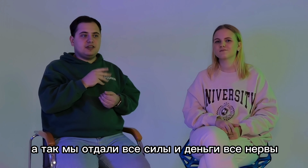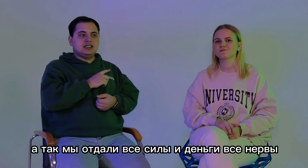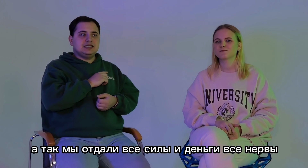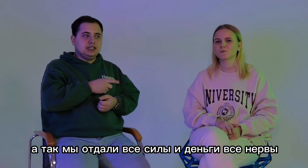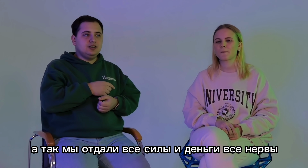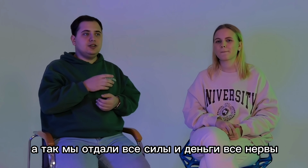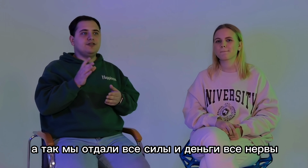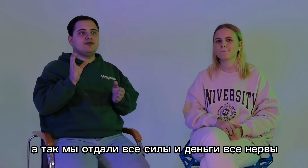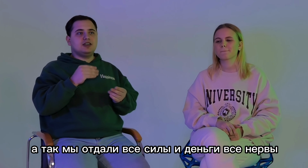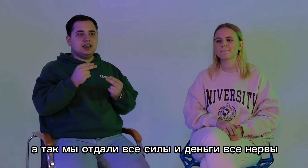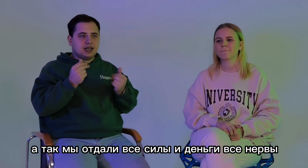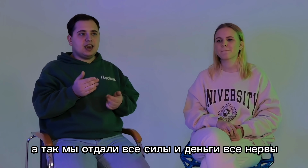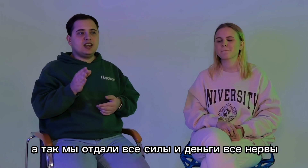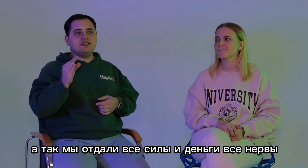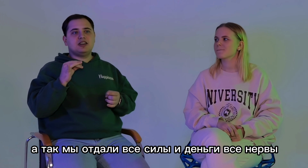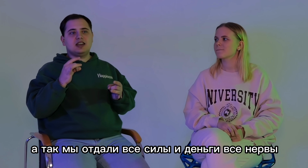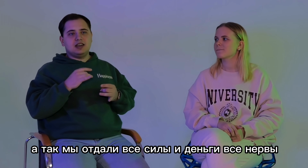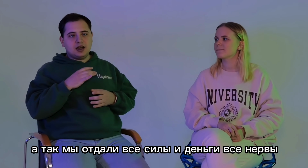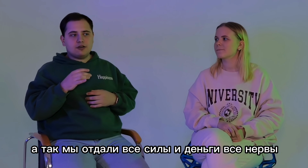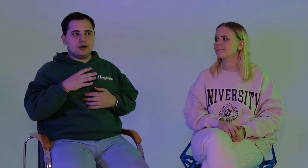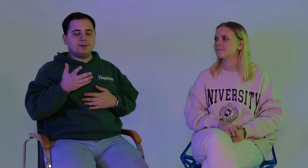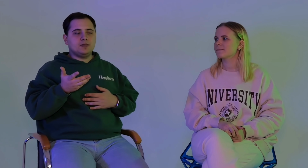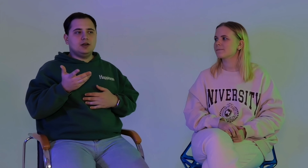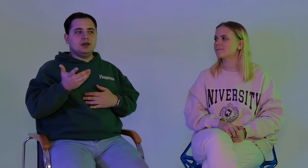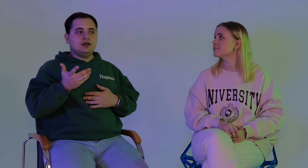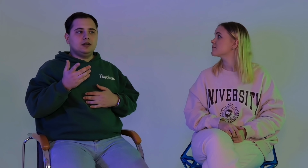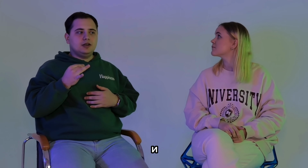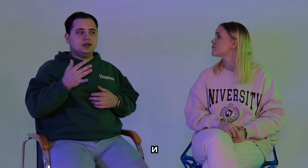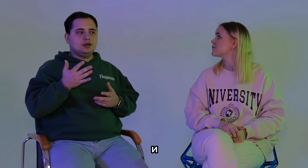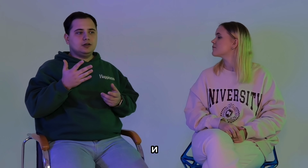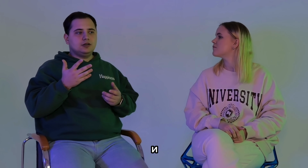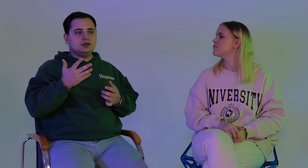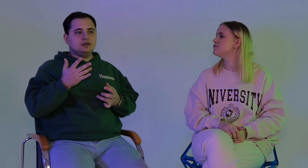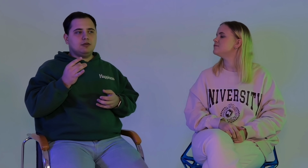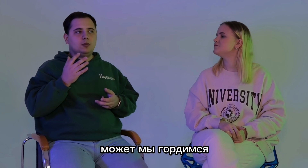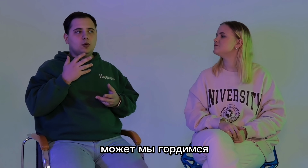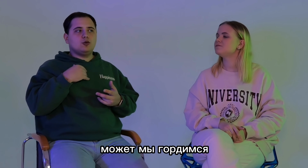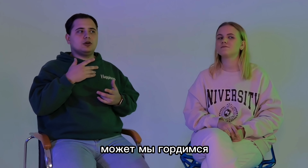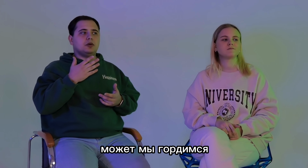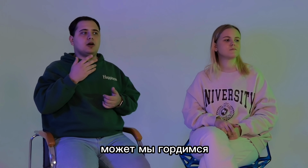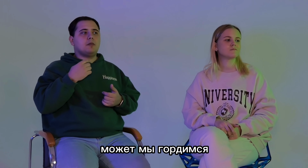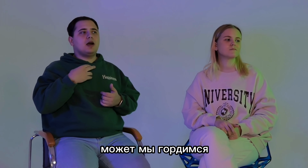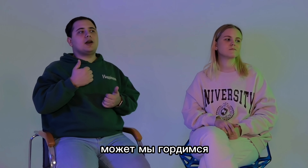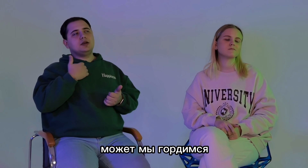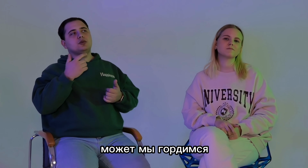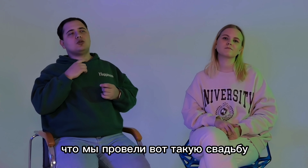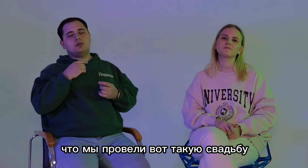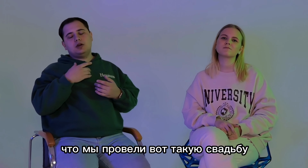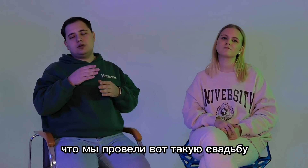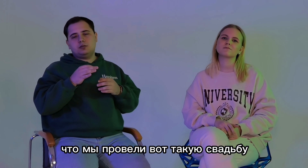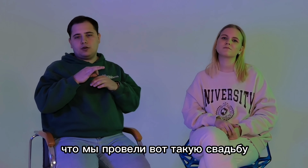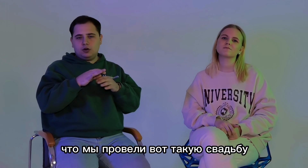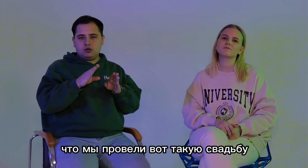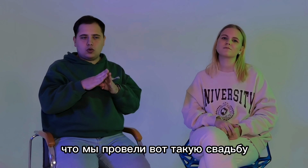все силы, все деньги, все нервы, и мы уже пока гордимся, что мы провели вот